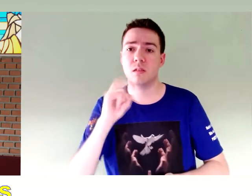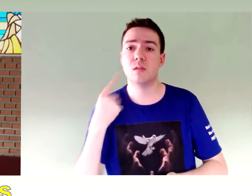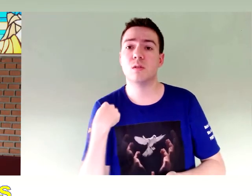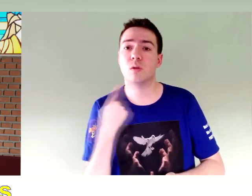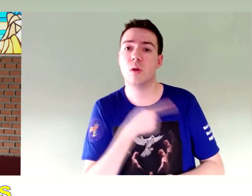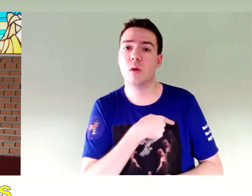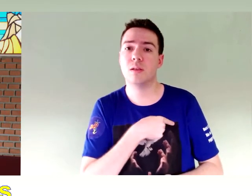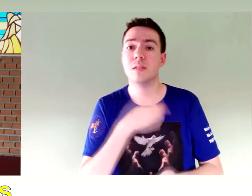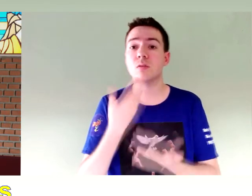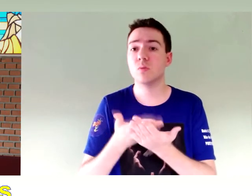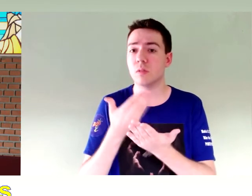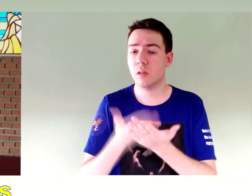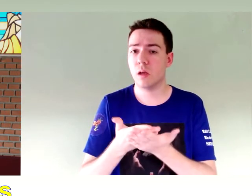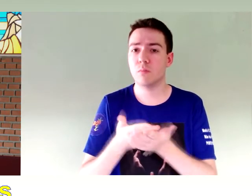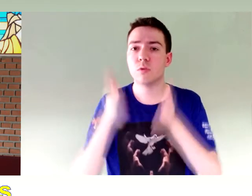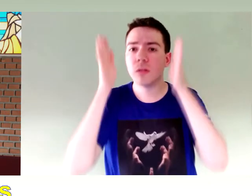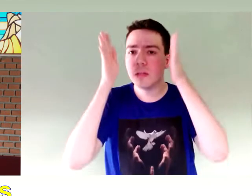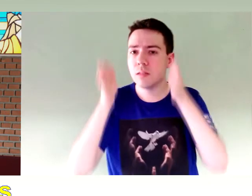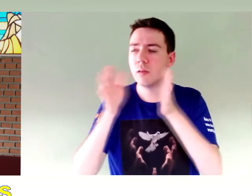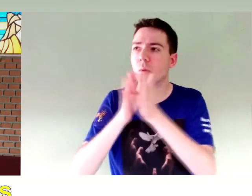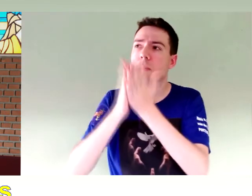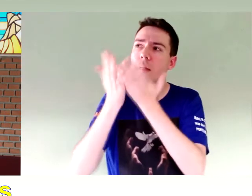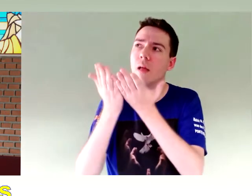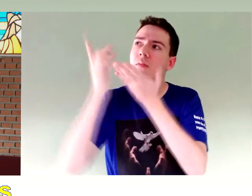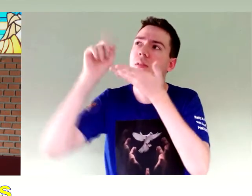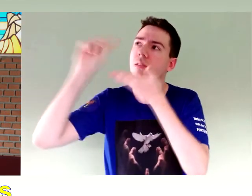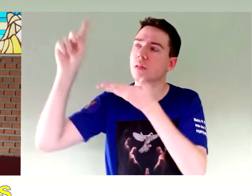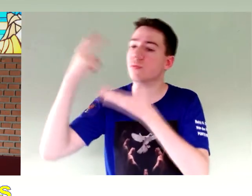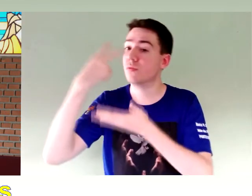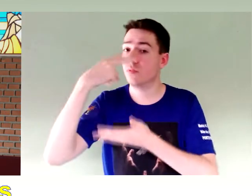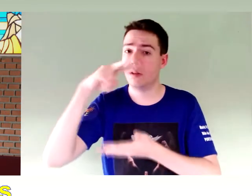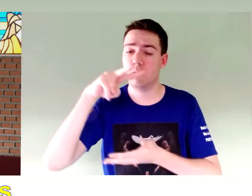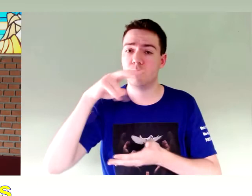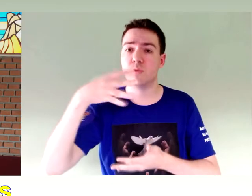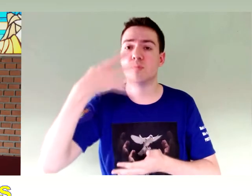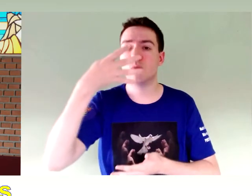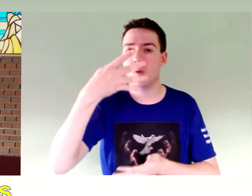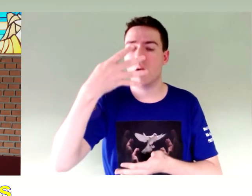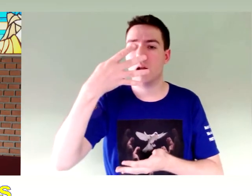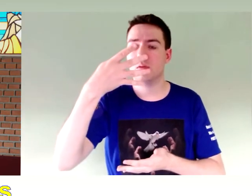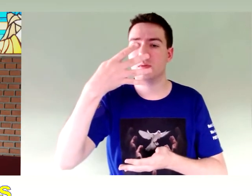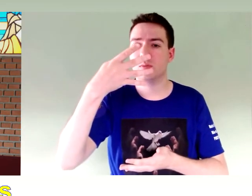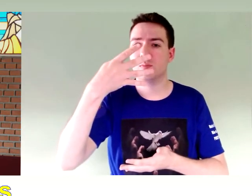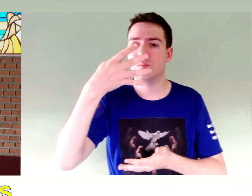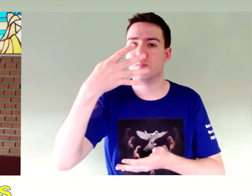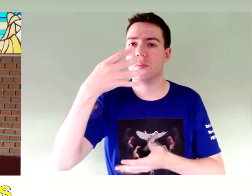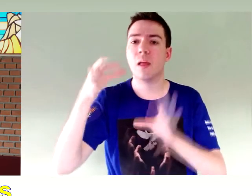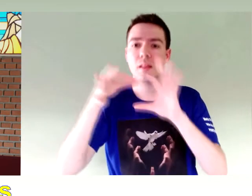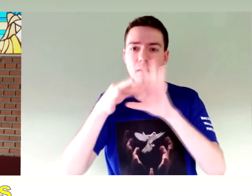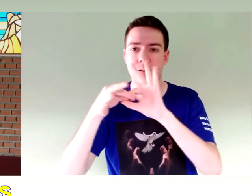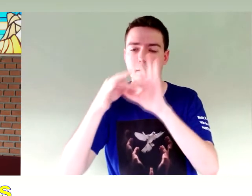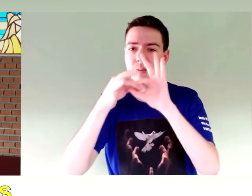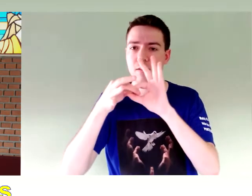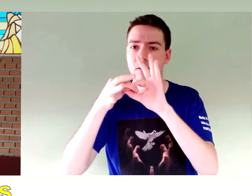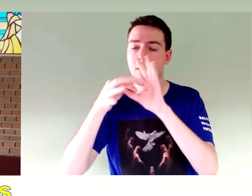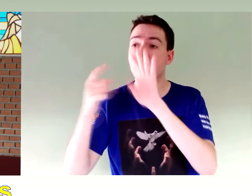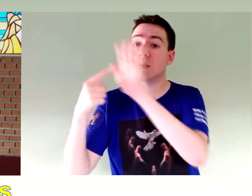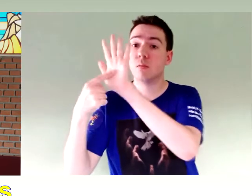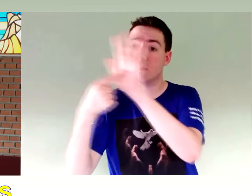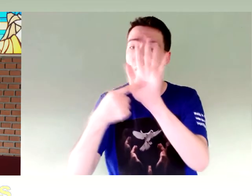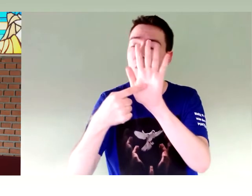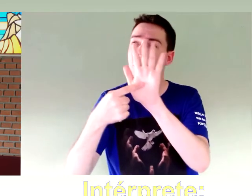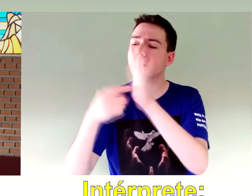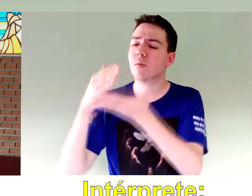verdade, se estudarmos com atenção a Bíblia, veremos que nela há 4 alianças que